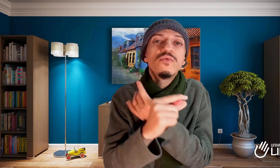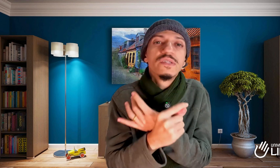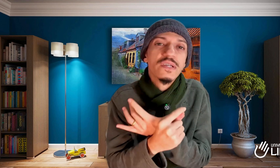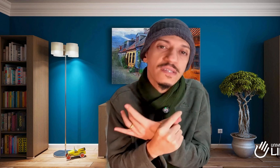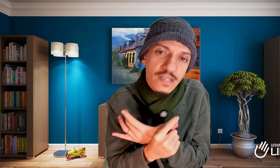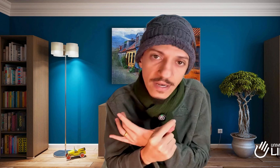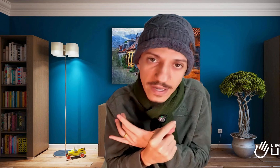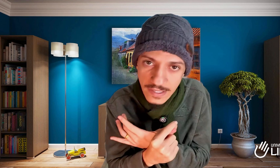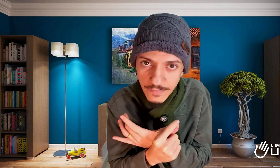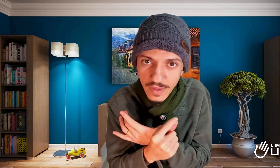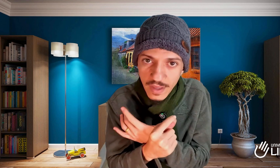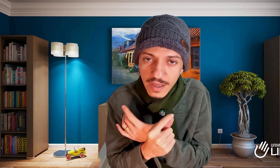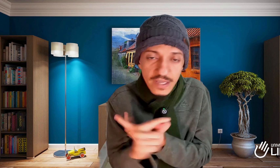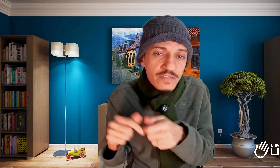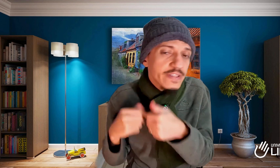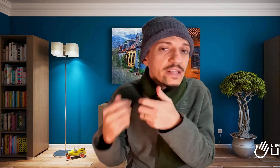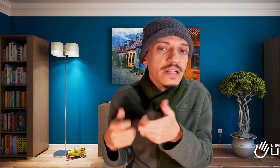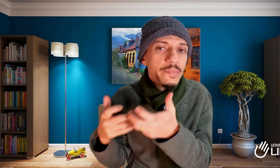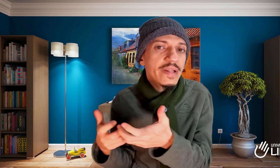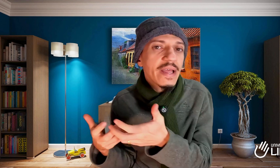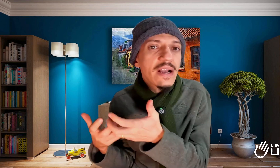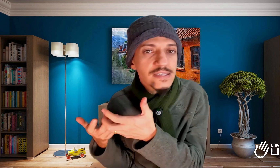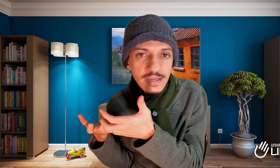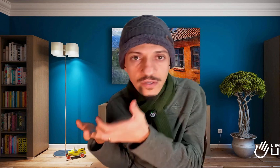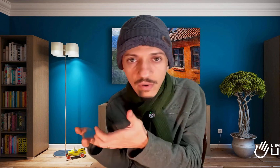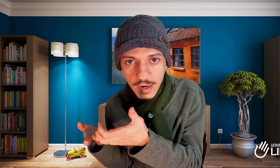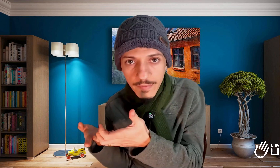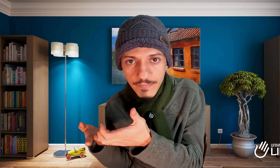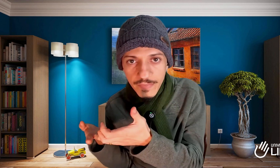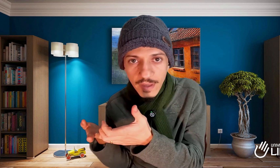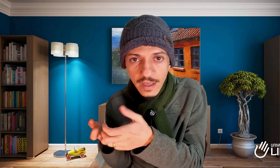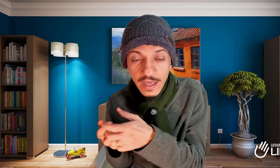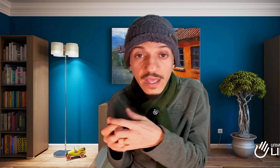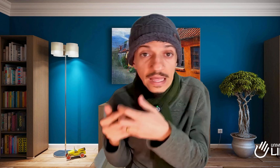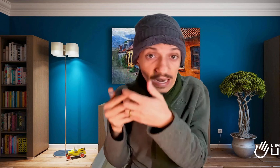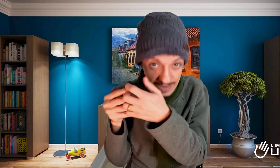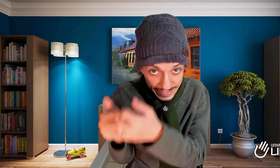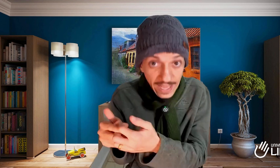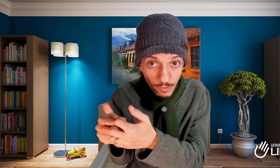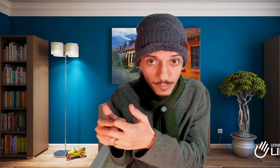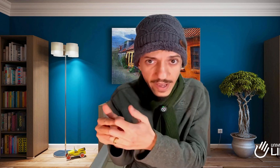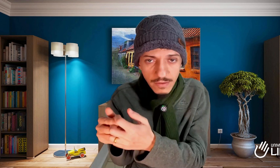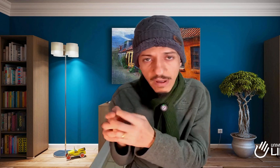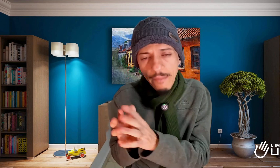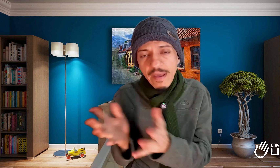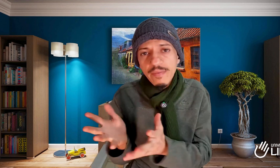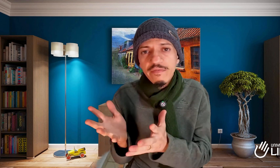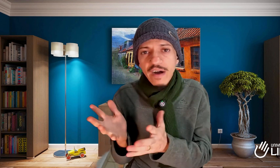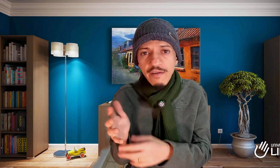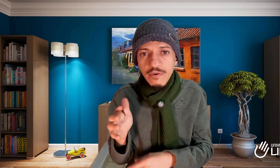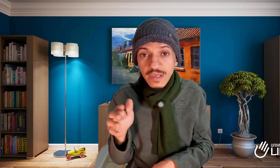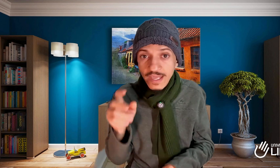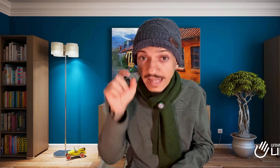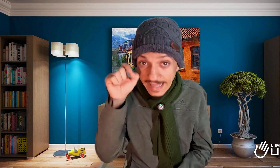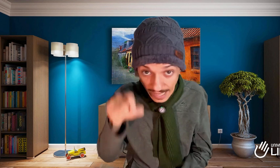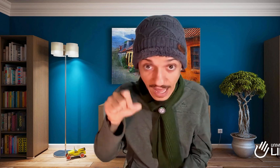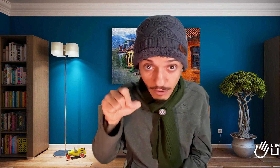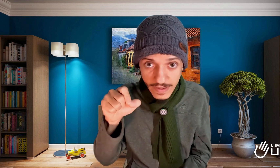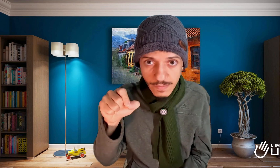músicas em inglês, e a gente foi tentando aprender inglês lá na escola. E naquele momento, é bem provável que naquela aula em específico